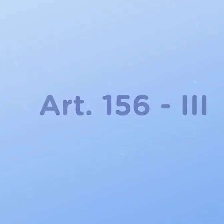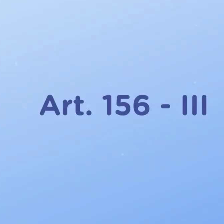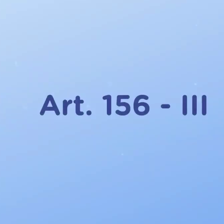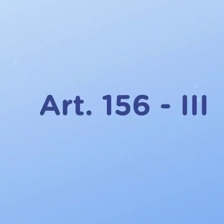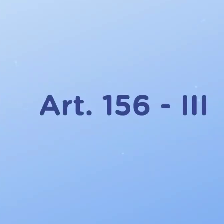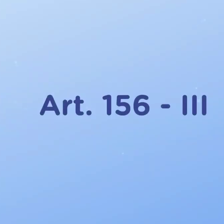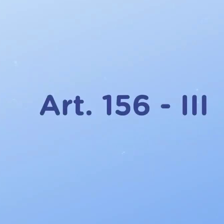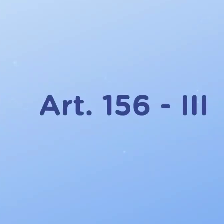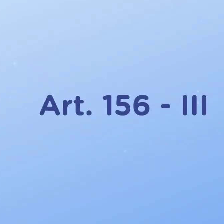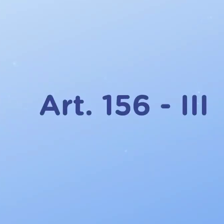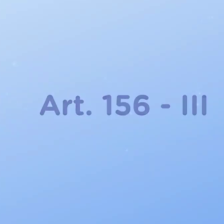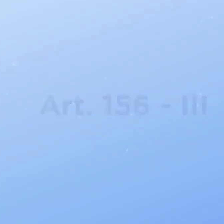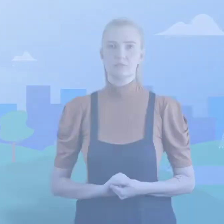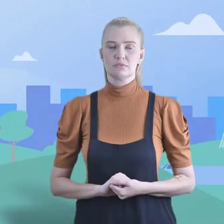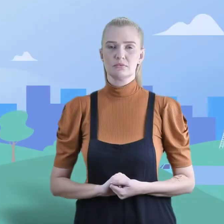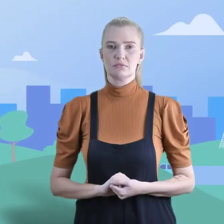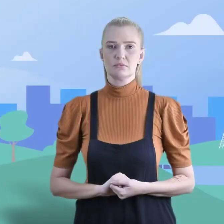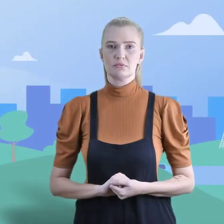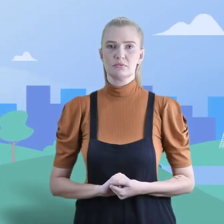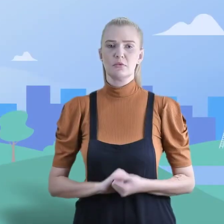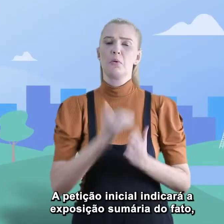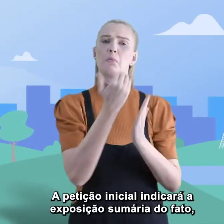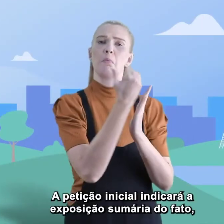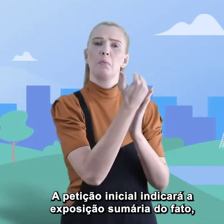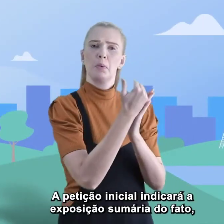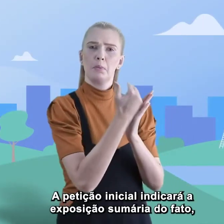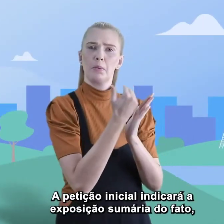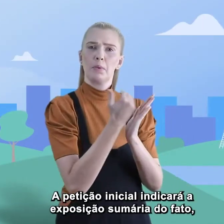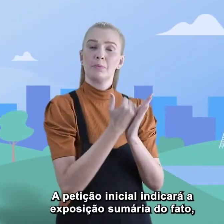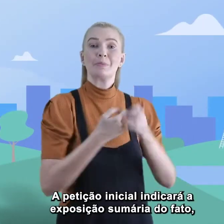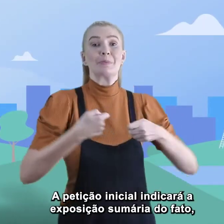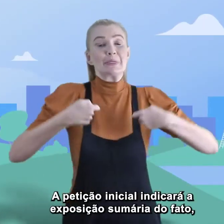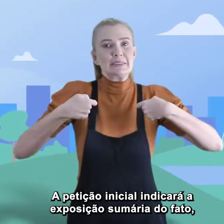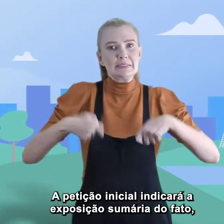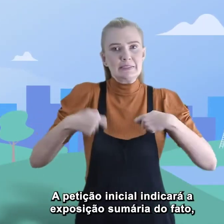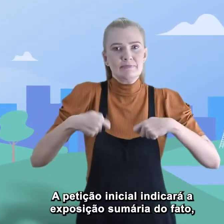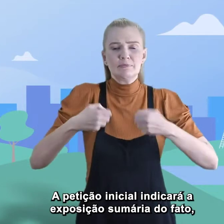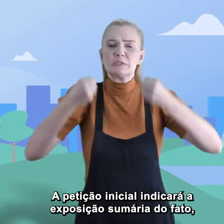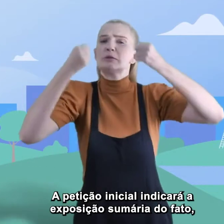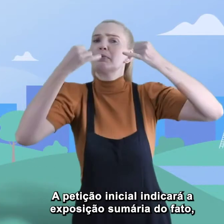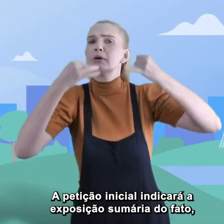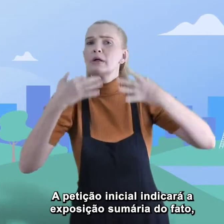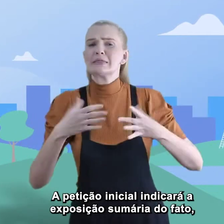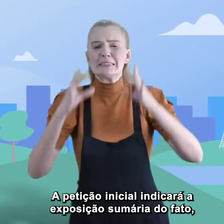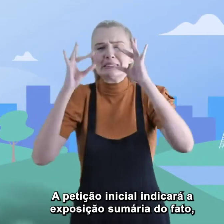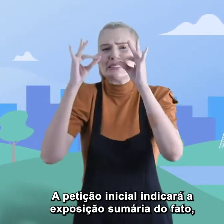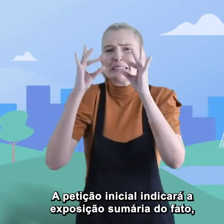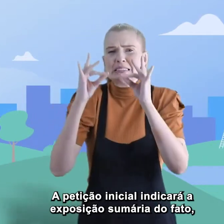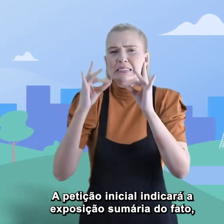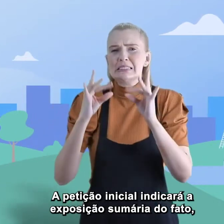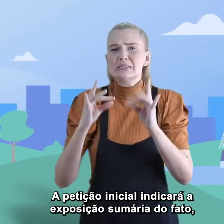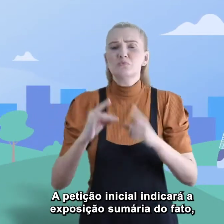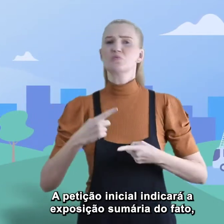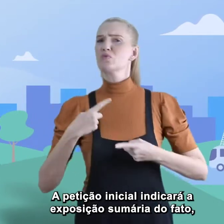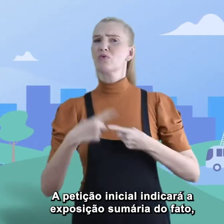Artigo 156, inciso terceiro. A petição inicial indicará a exposição sumária do fato,